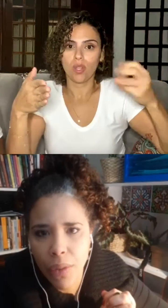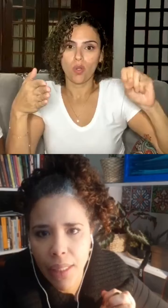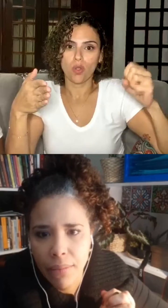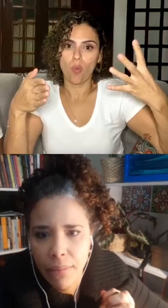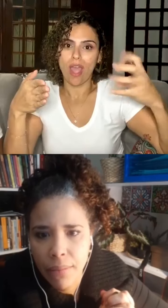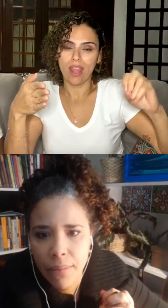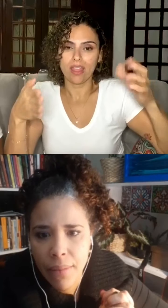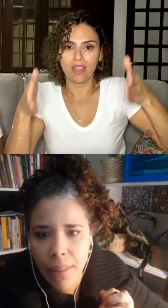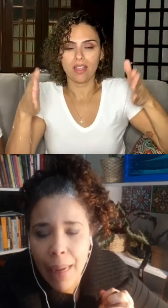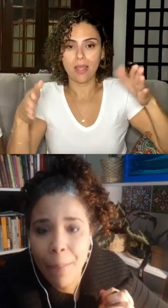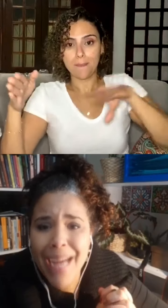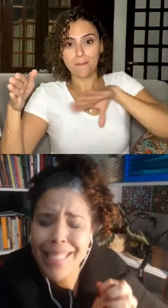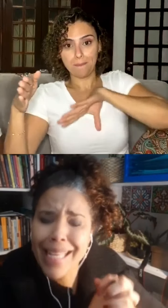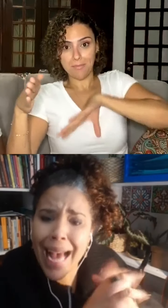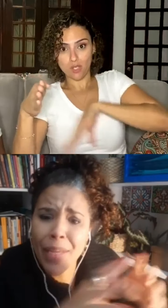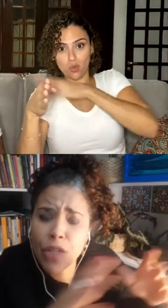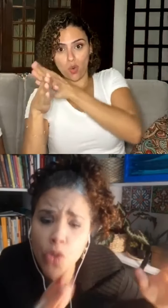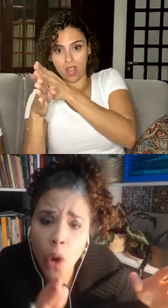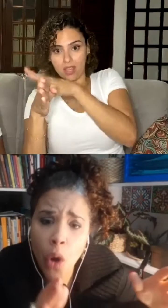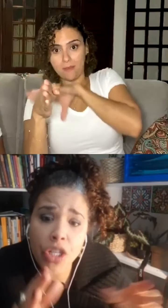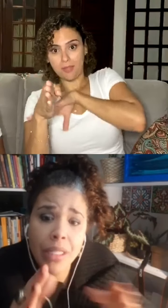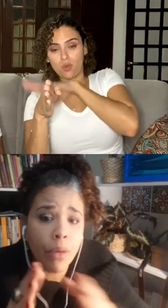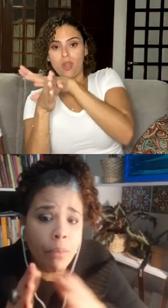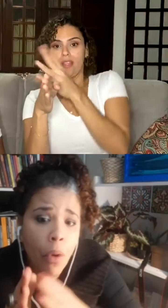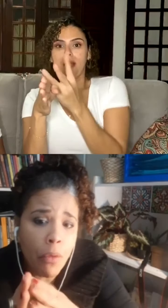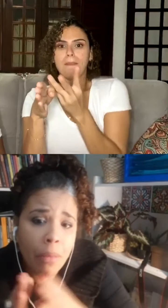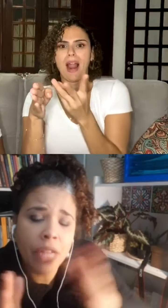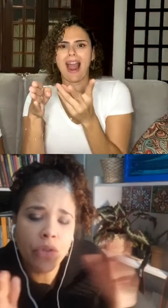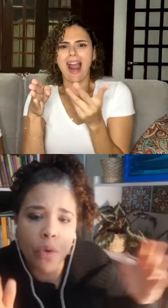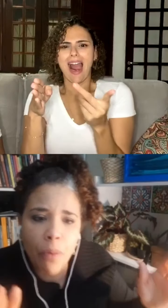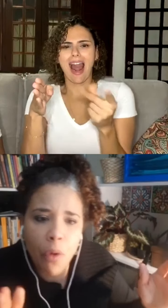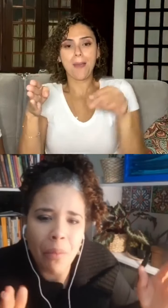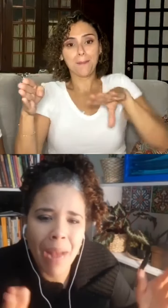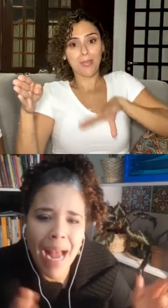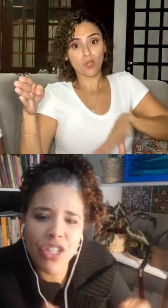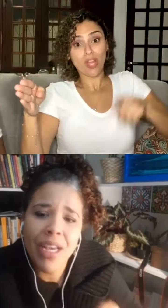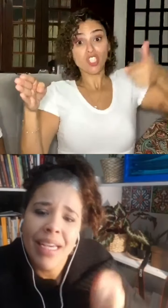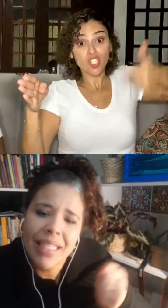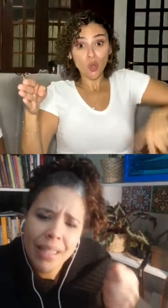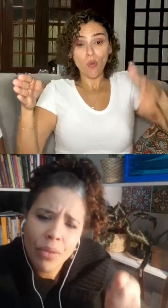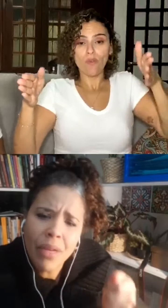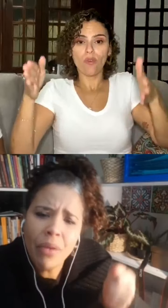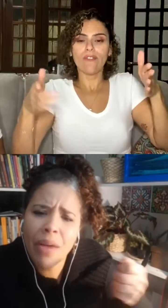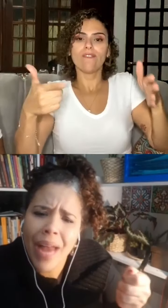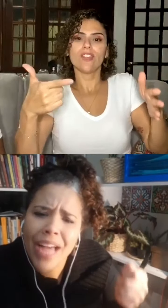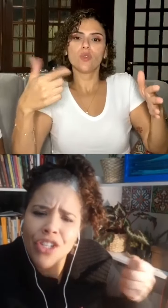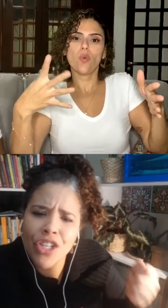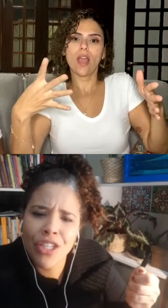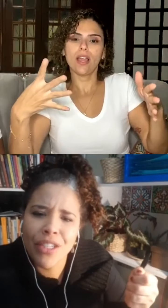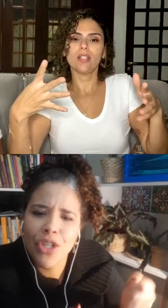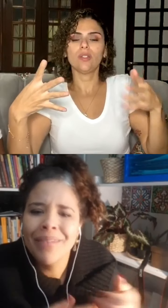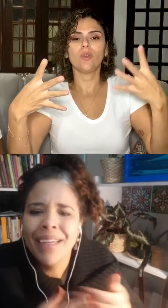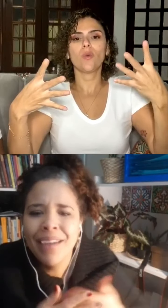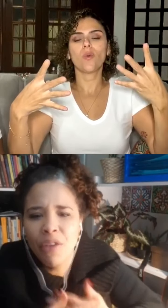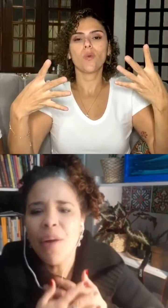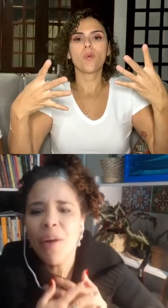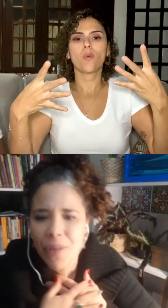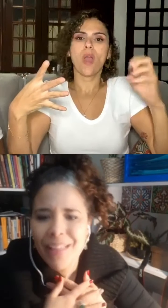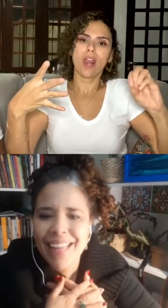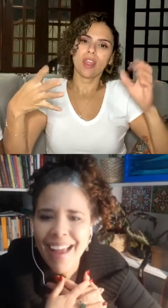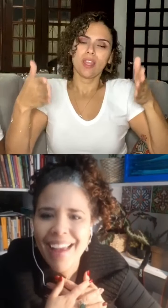outra. Mas há pessoas que são um pouco menos ou um pouco mais, que são tão regulardinhas,